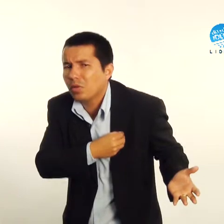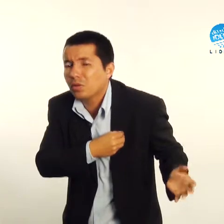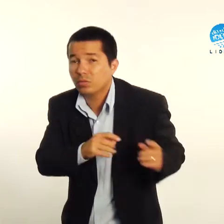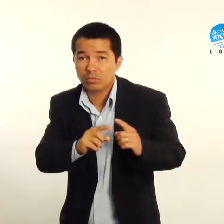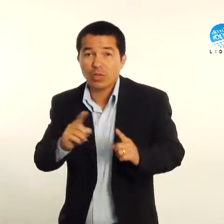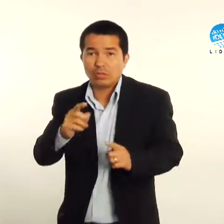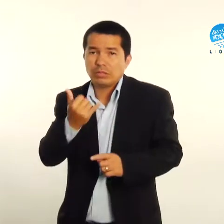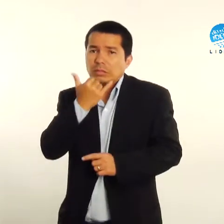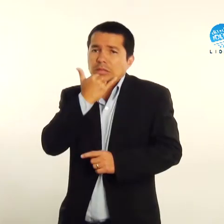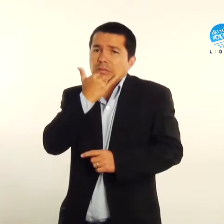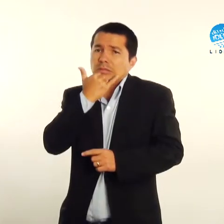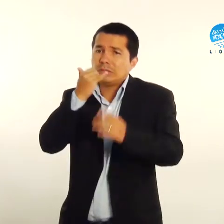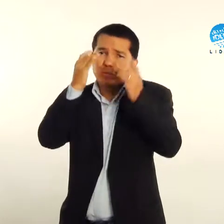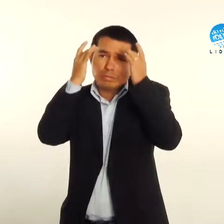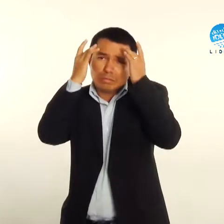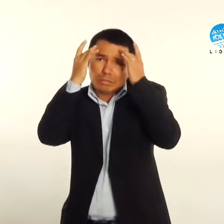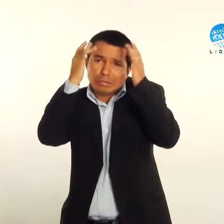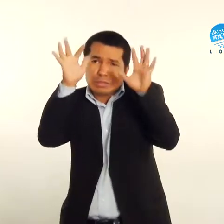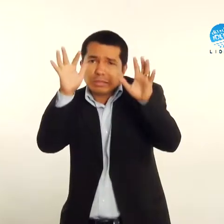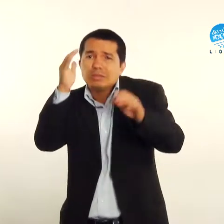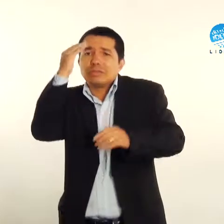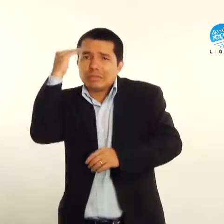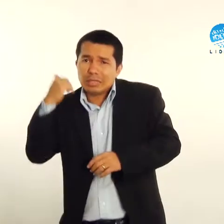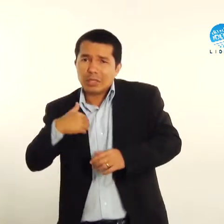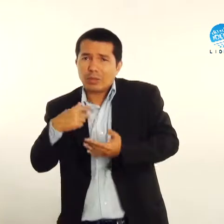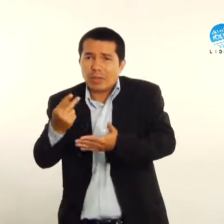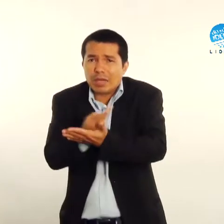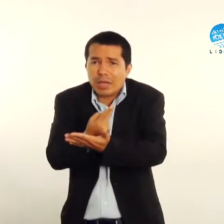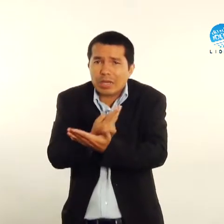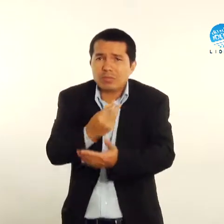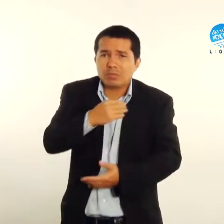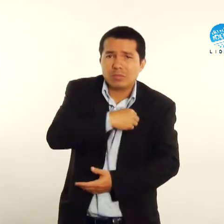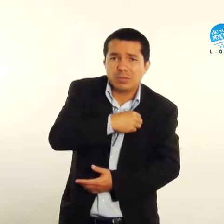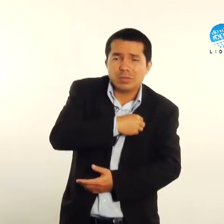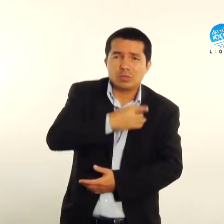nem explicar o que eu fiz.